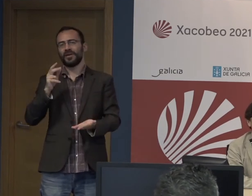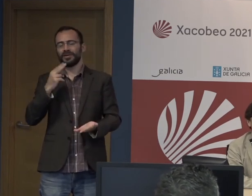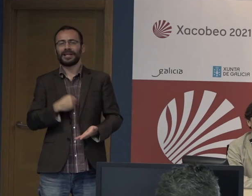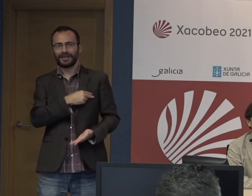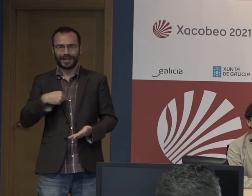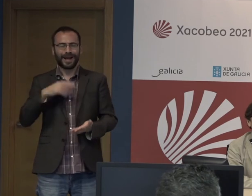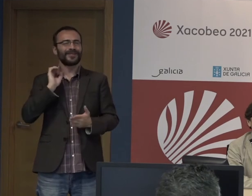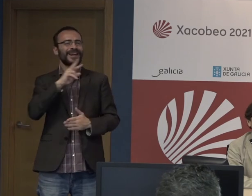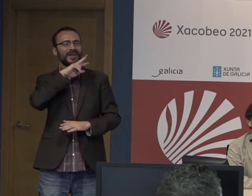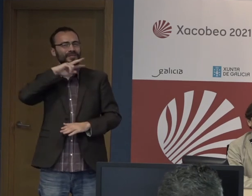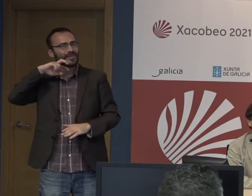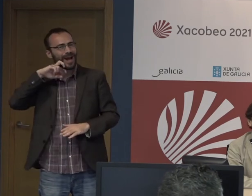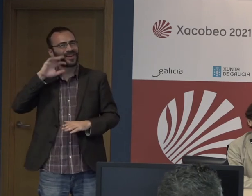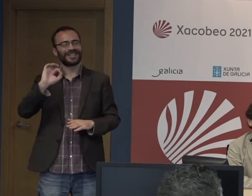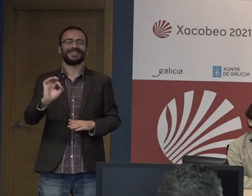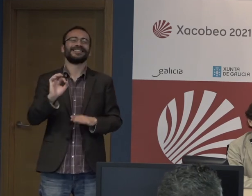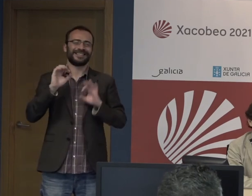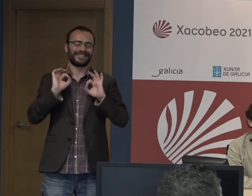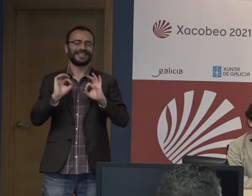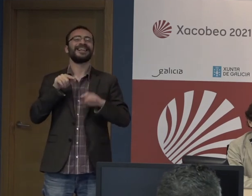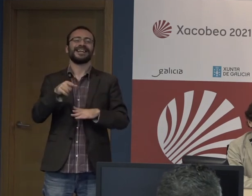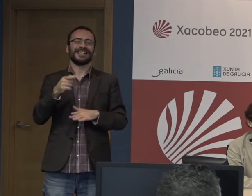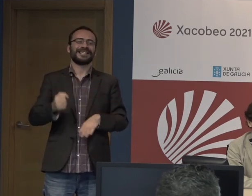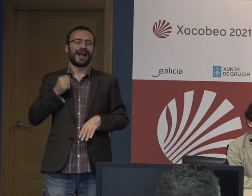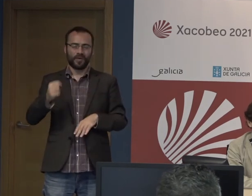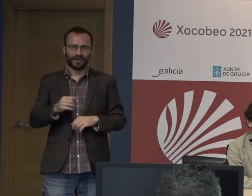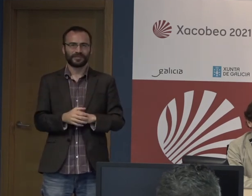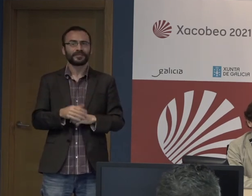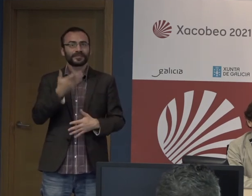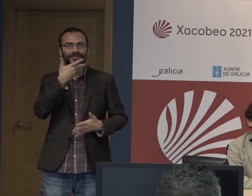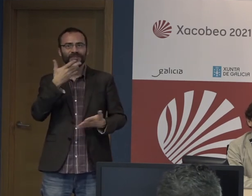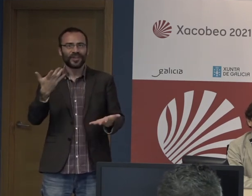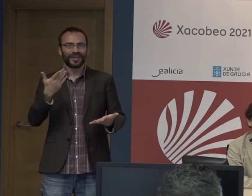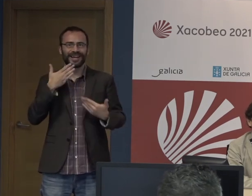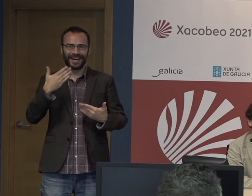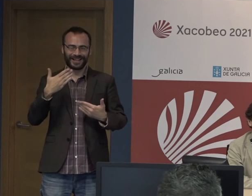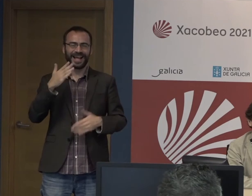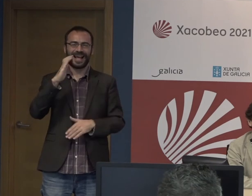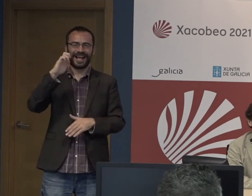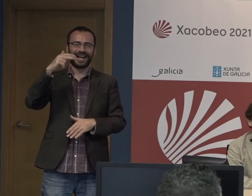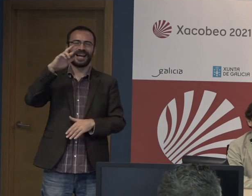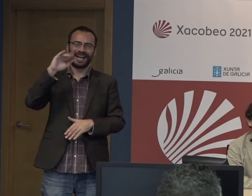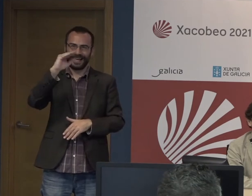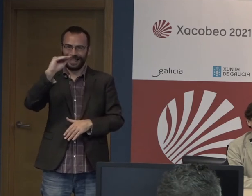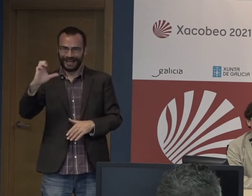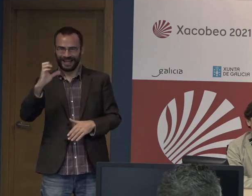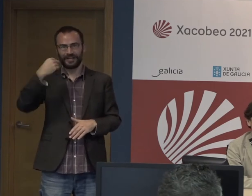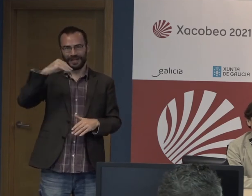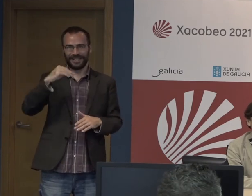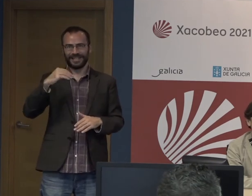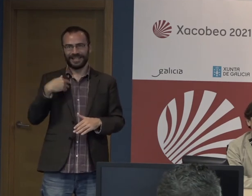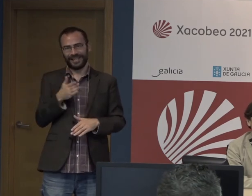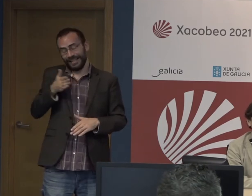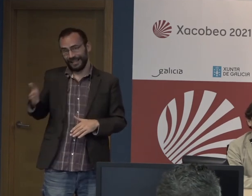valores, y son los del Sacobeo. Y ahí conocemos a Enrique, que es uno que